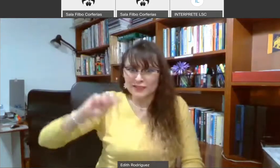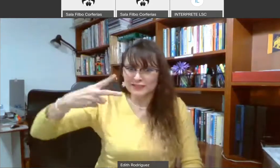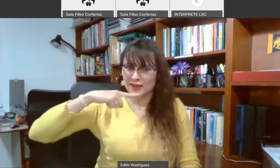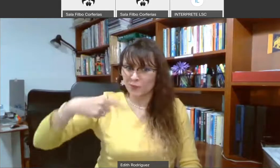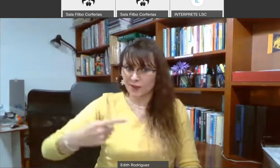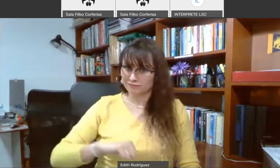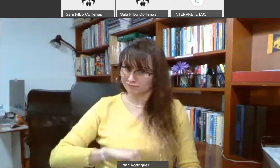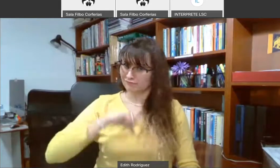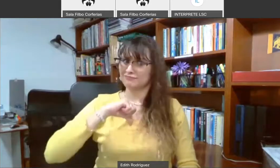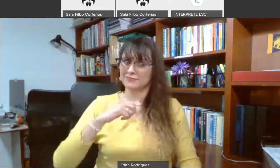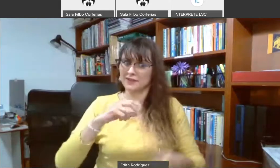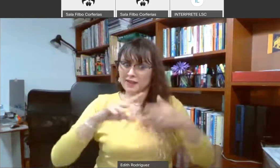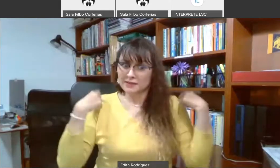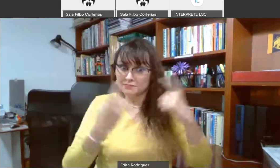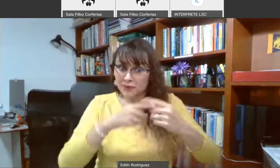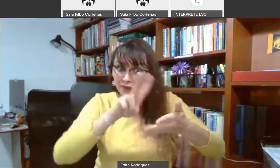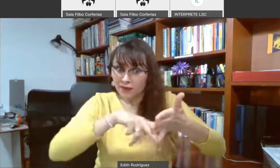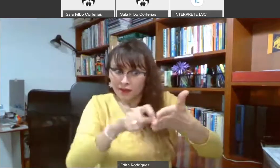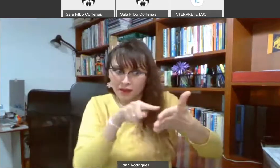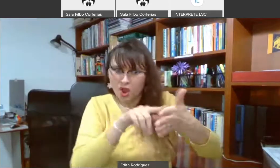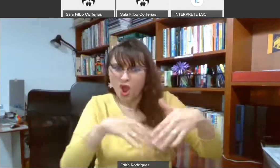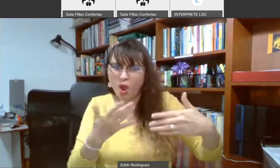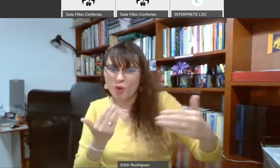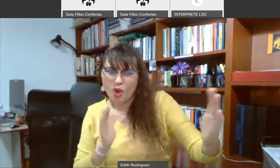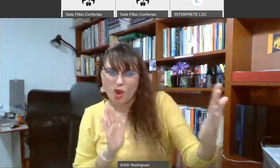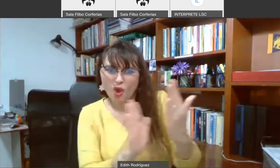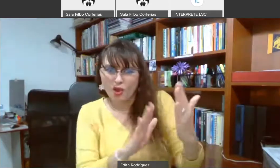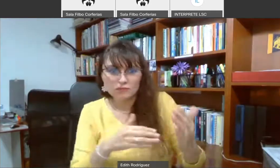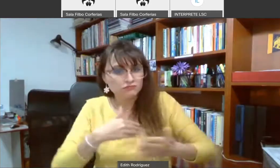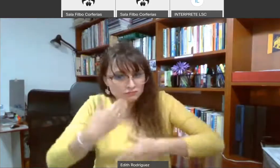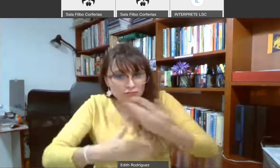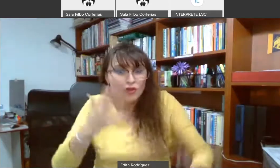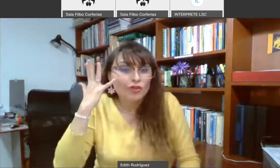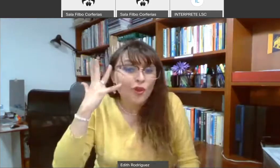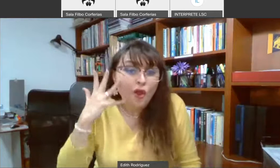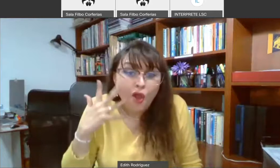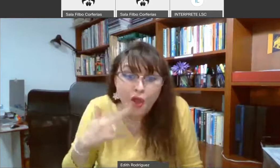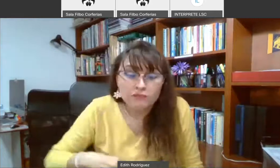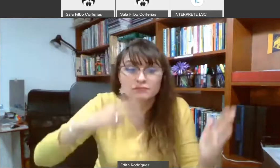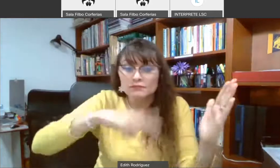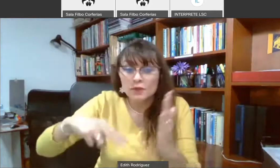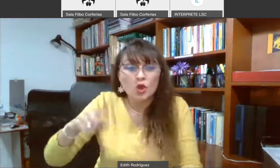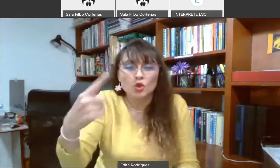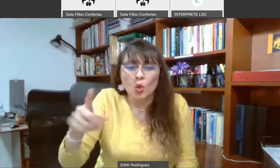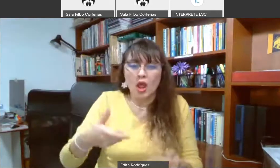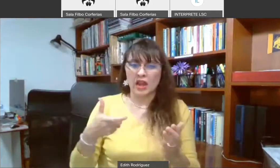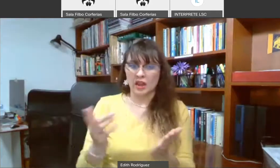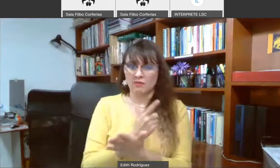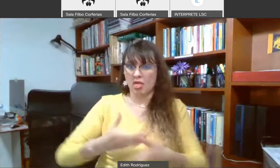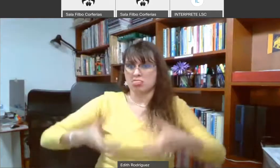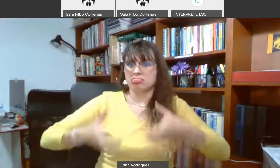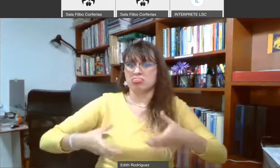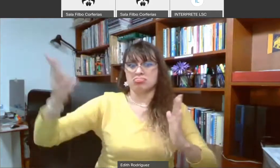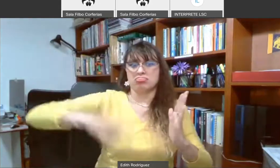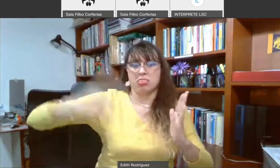Entonces, las personas que nos están viendo, los estudiantes, todos, deberían sentirse muy orgullosos porque se acercan a otra